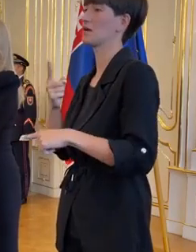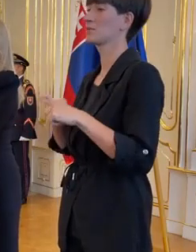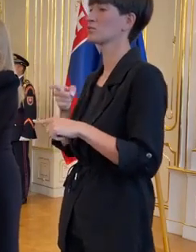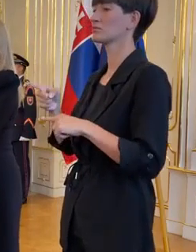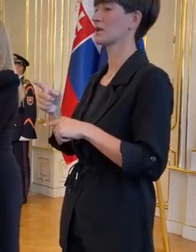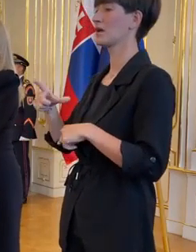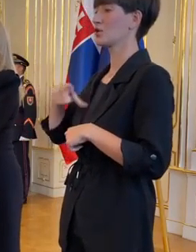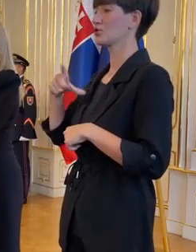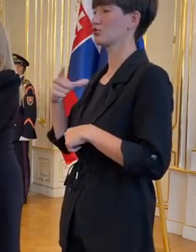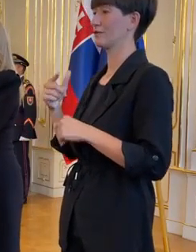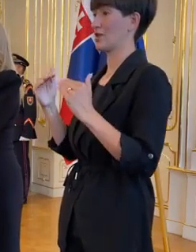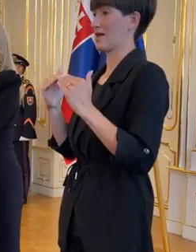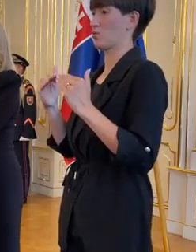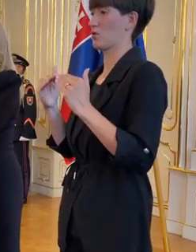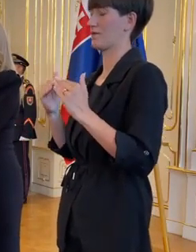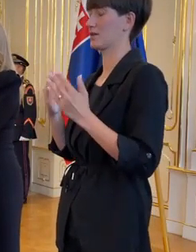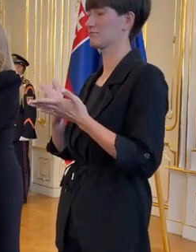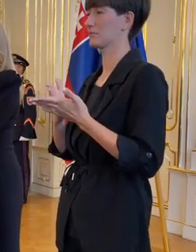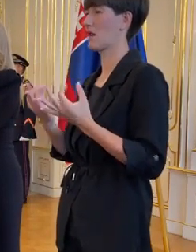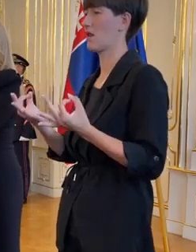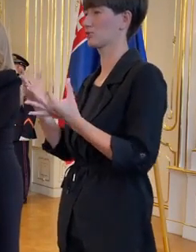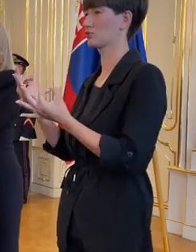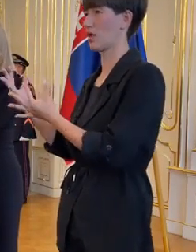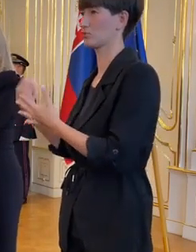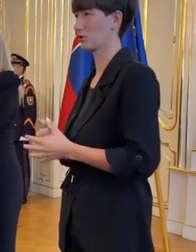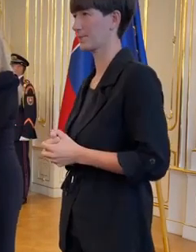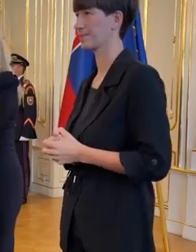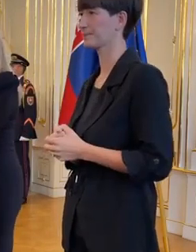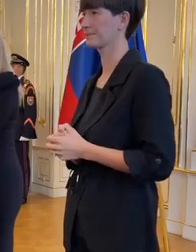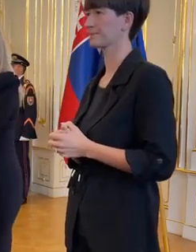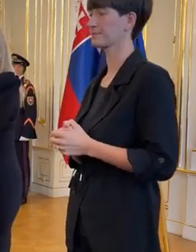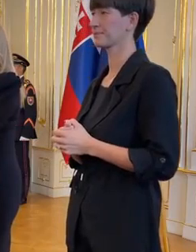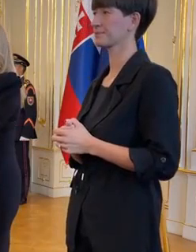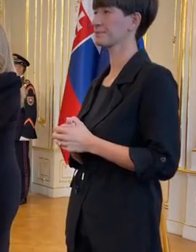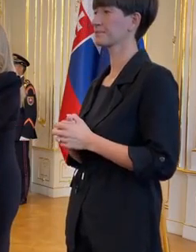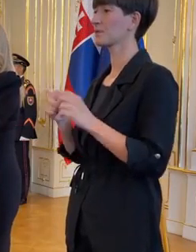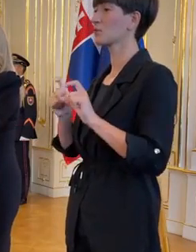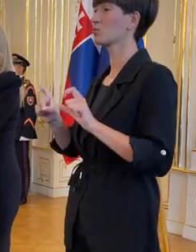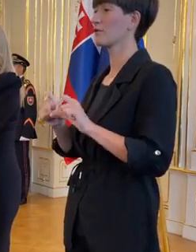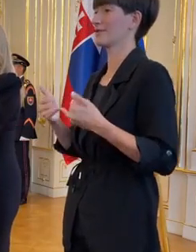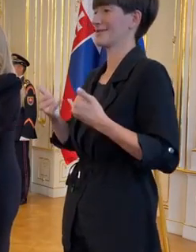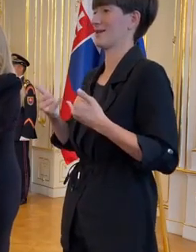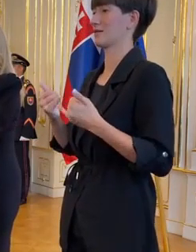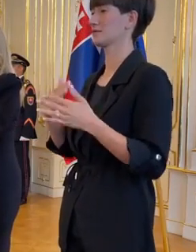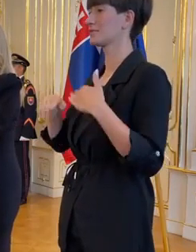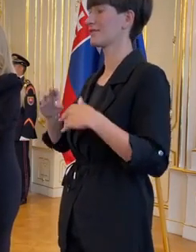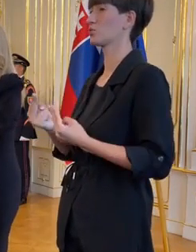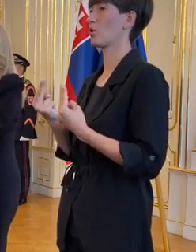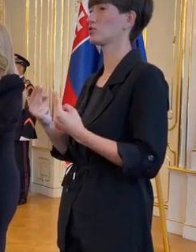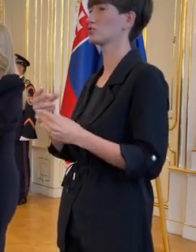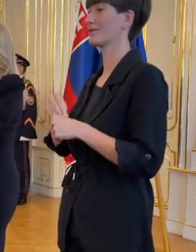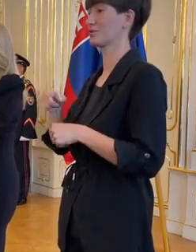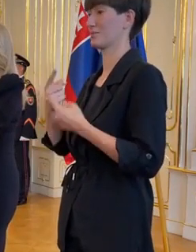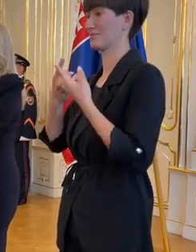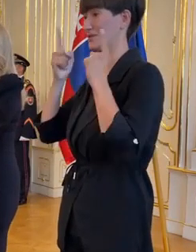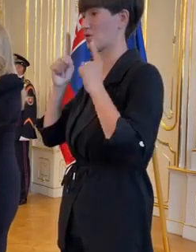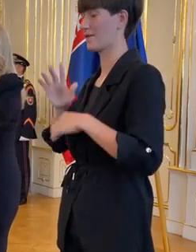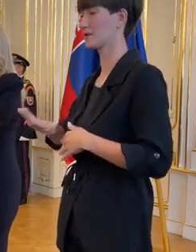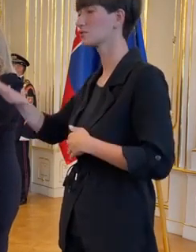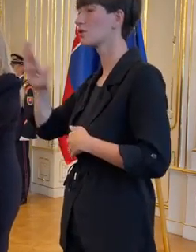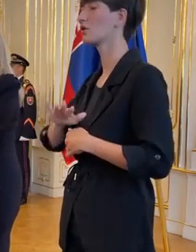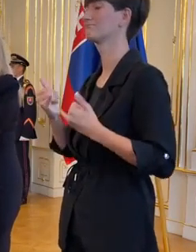životnej úrovne našich spoluobčanov. Pretože o nič menšie v tejto chvíli nejde, ako o to previesť našu krajinu